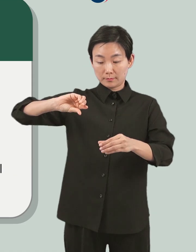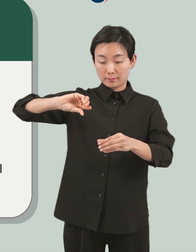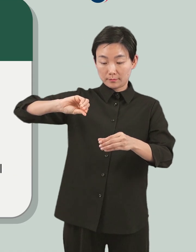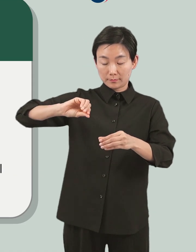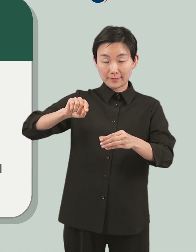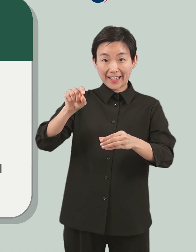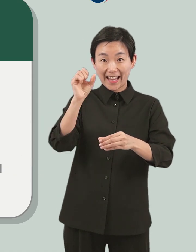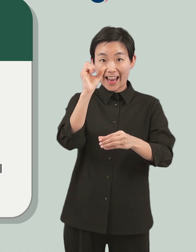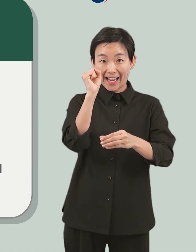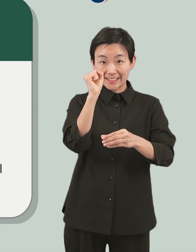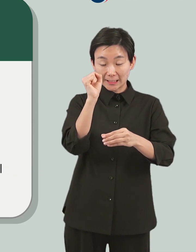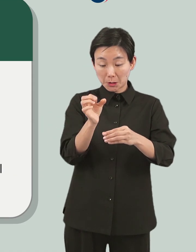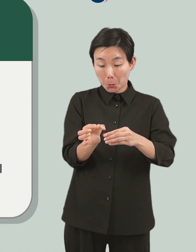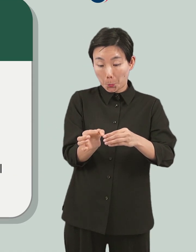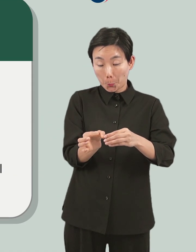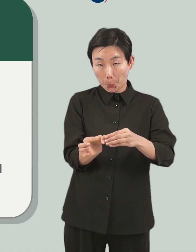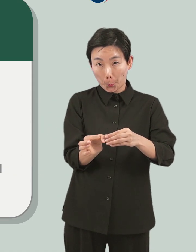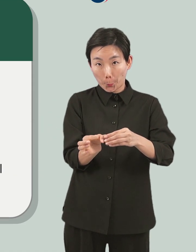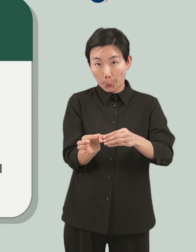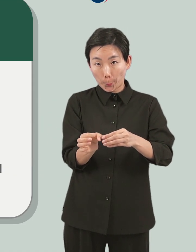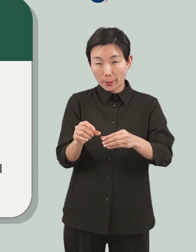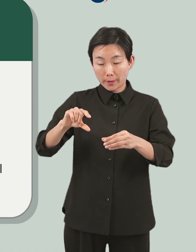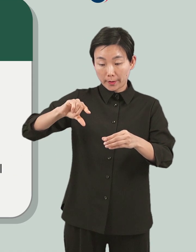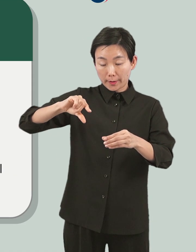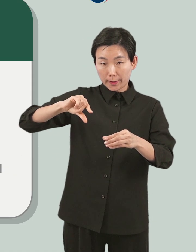뒤 평평하고 건조한 표면에